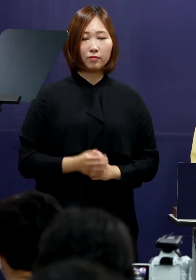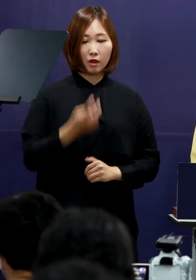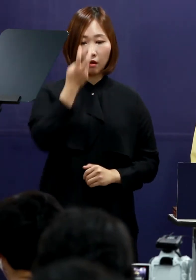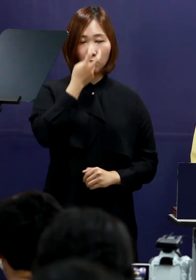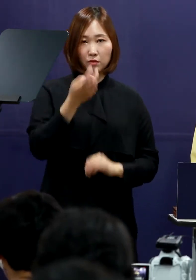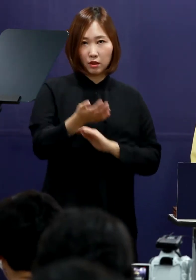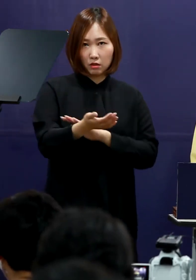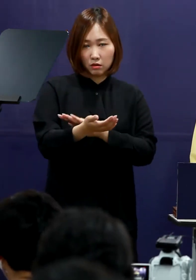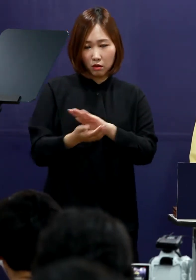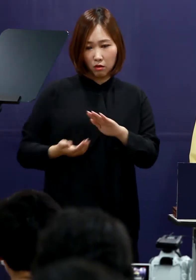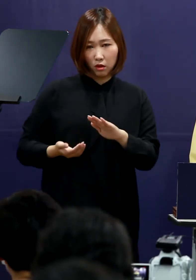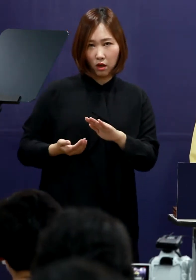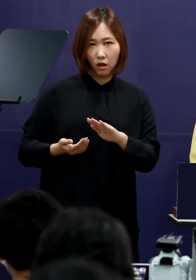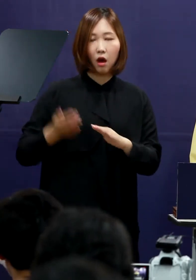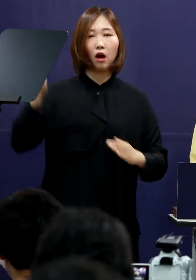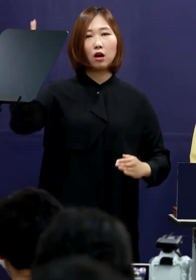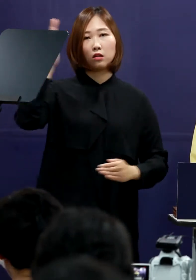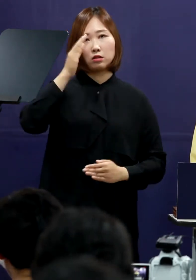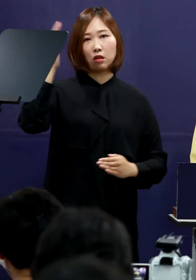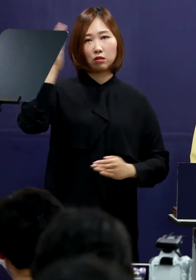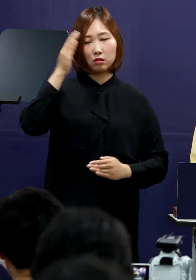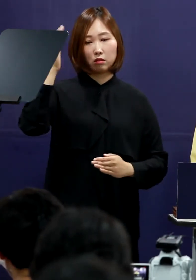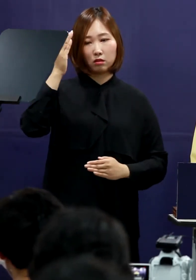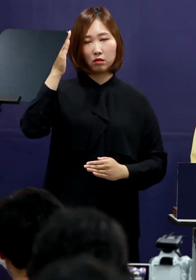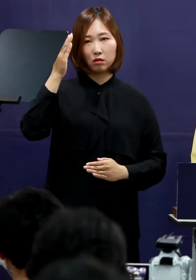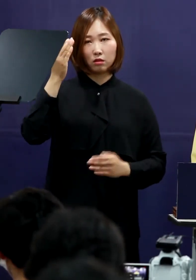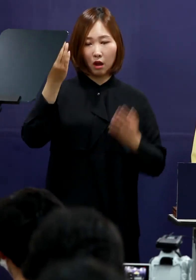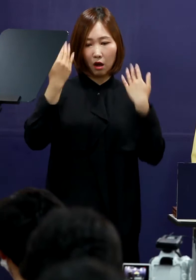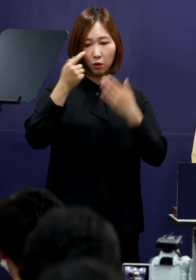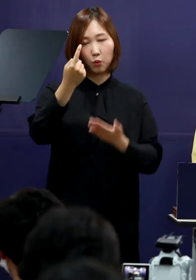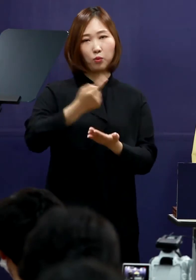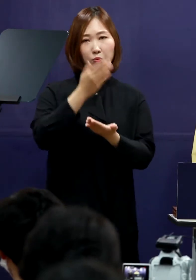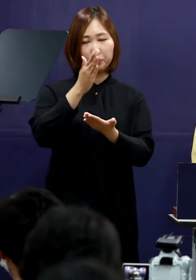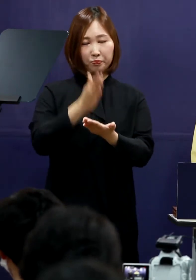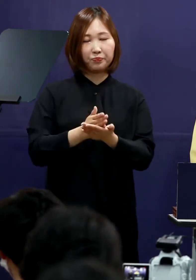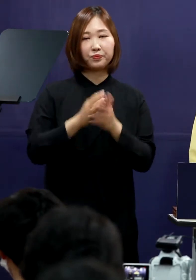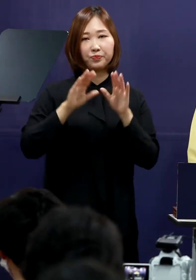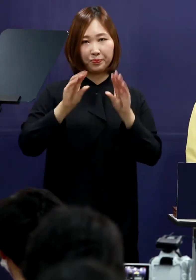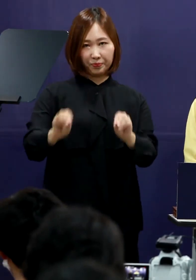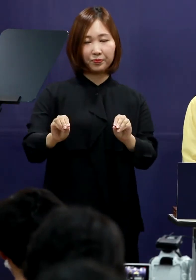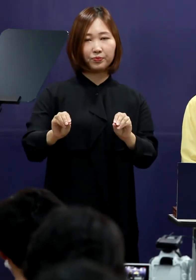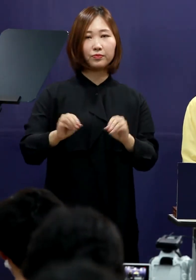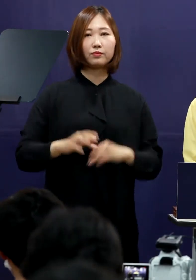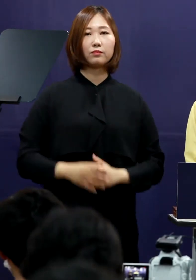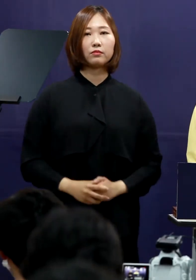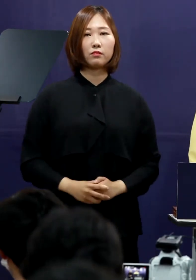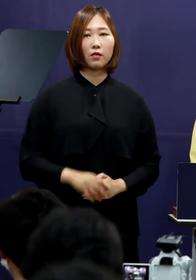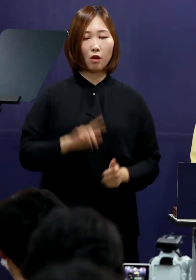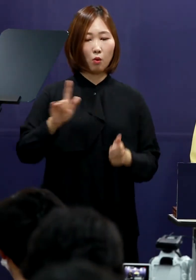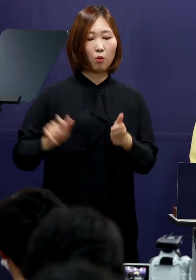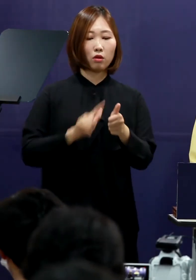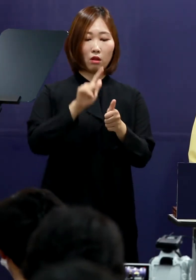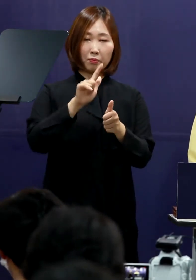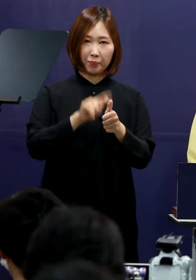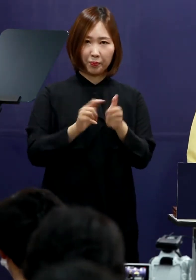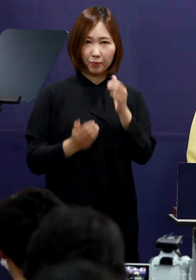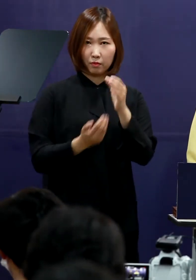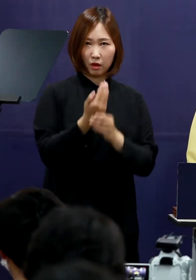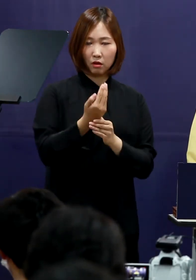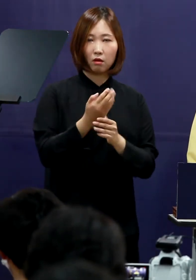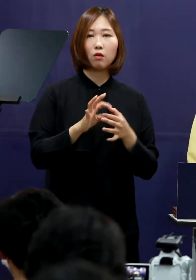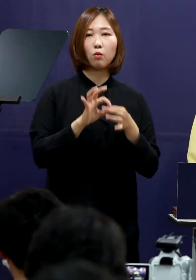이전에 학생들의 등교는 중지시킨 바 있습니다. 코로나19 확진자 발생과